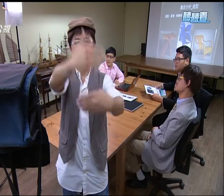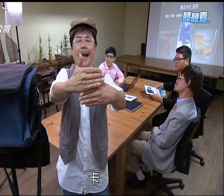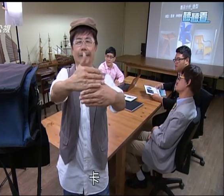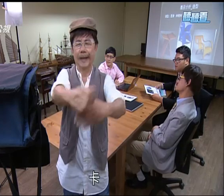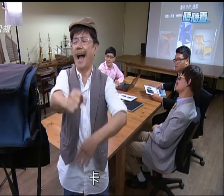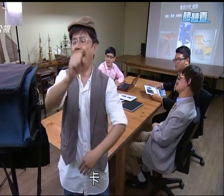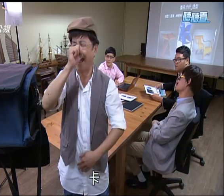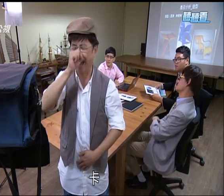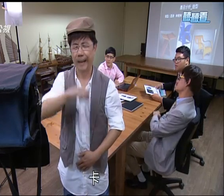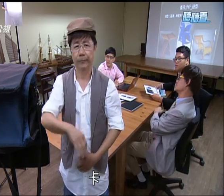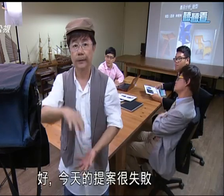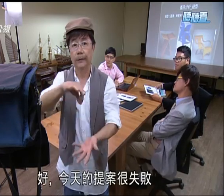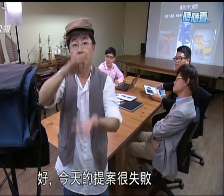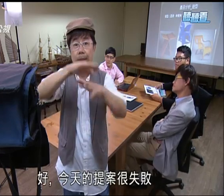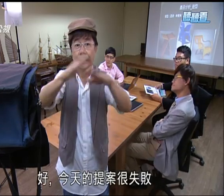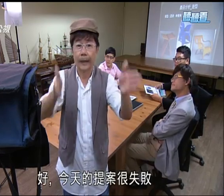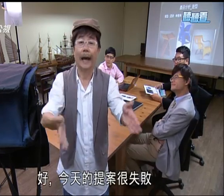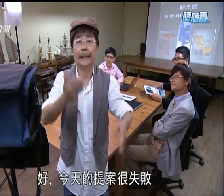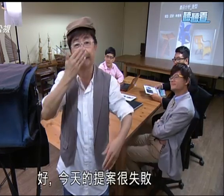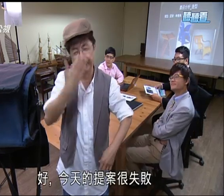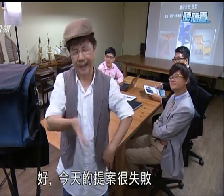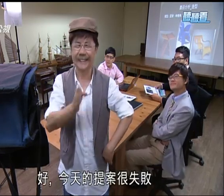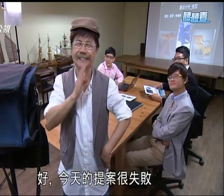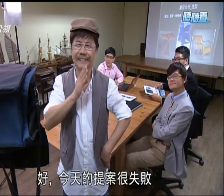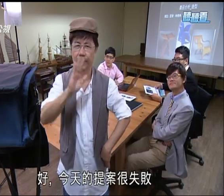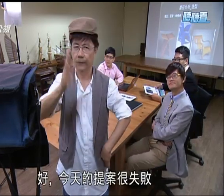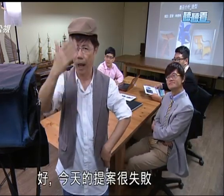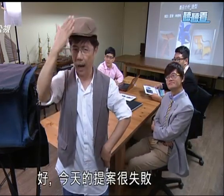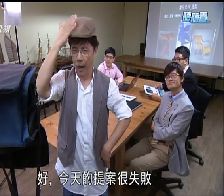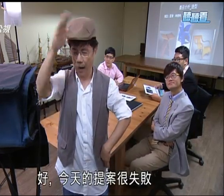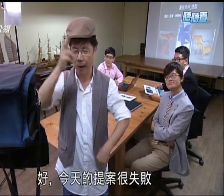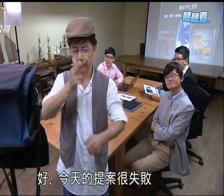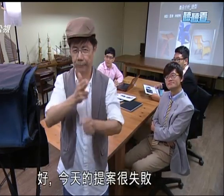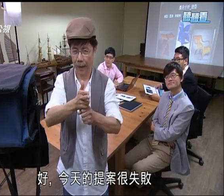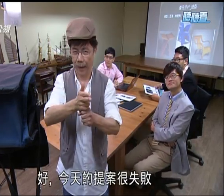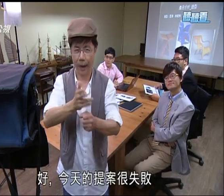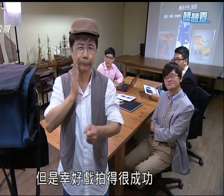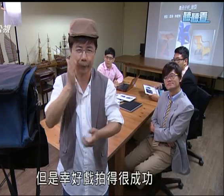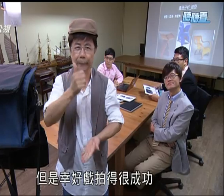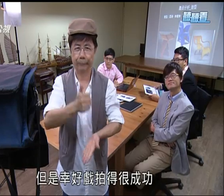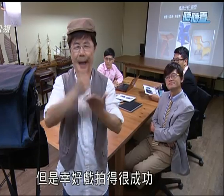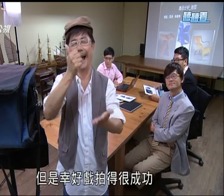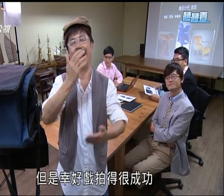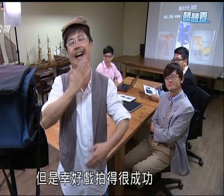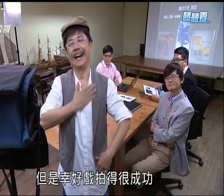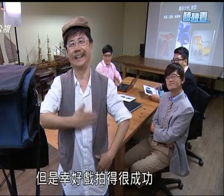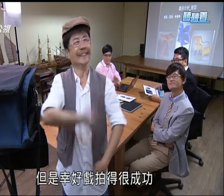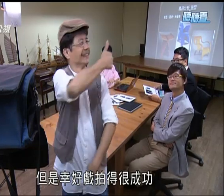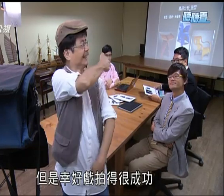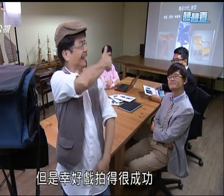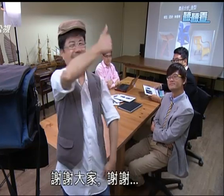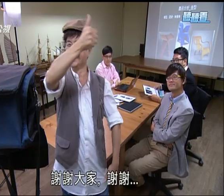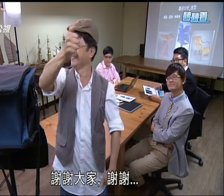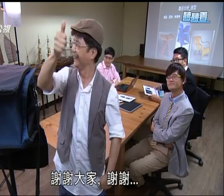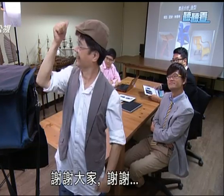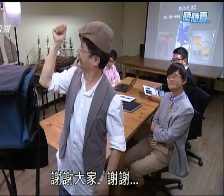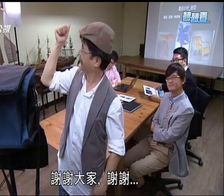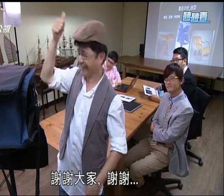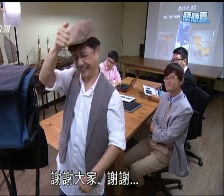咔，好，今天的提案很失败，但是幸好戏拍得很成功，谢谢大家啊，谢谢谢